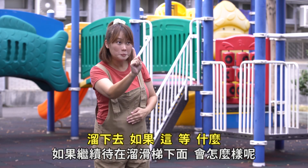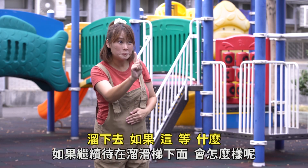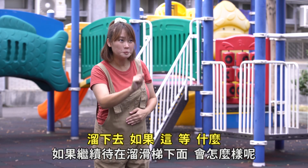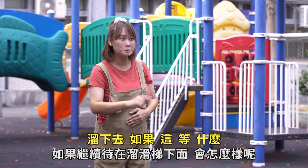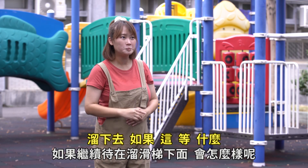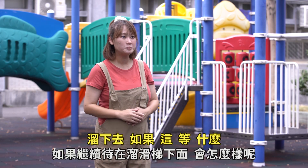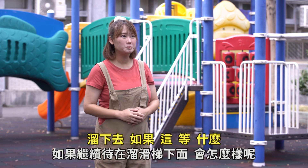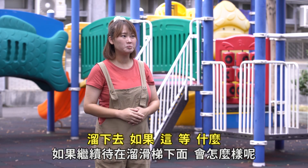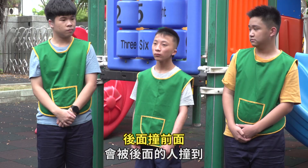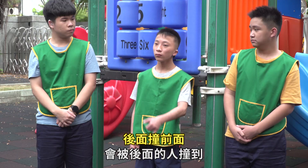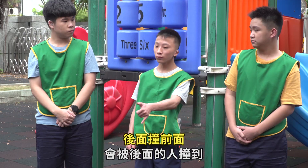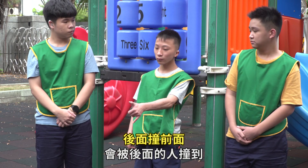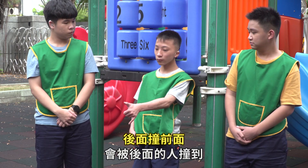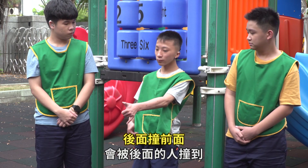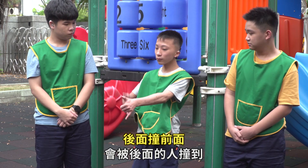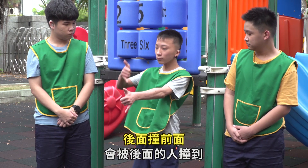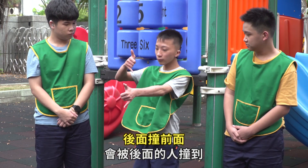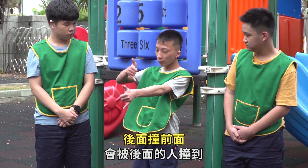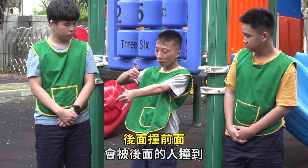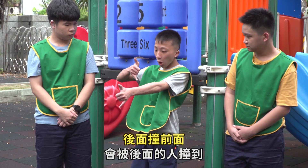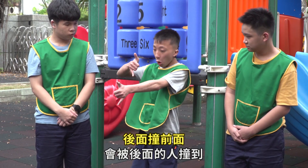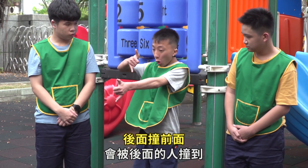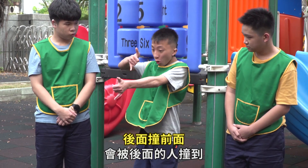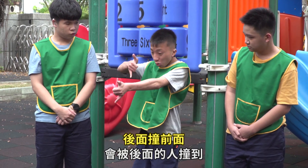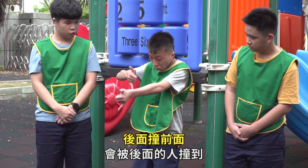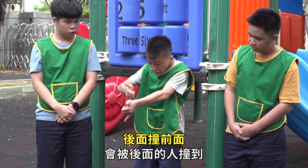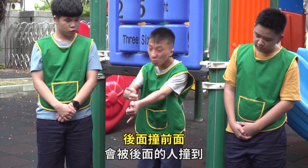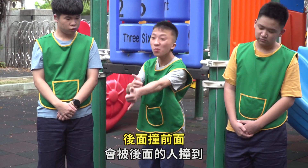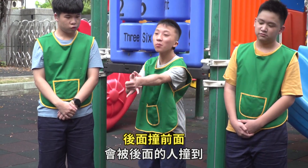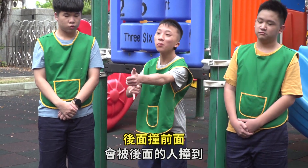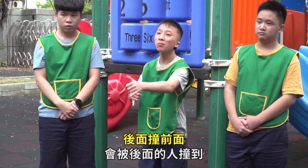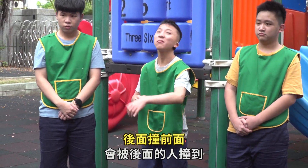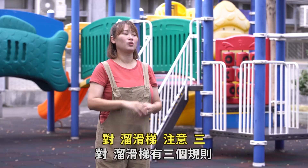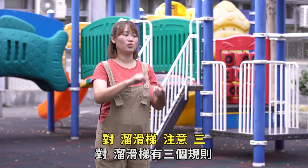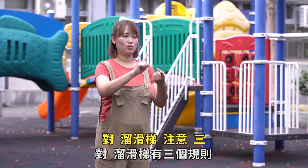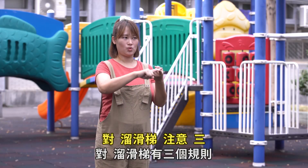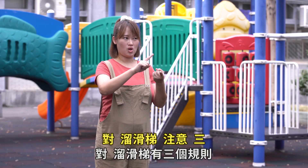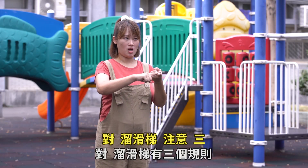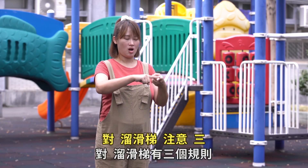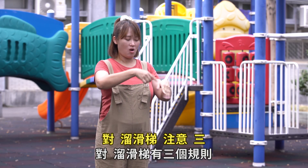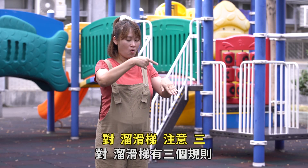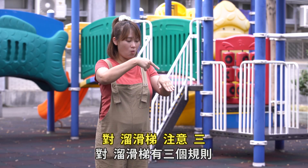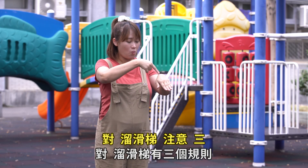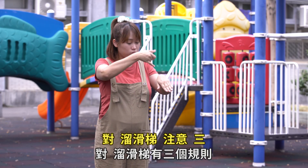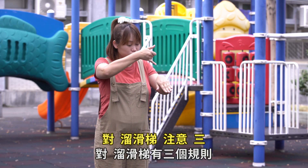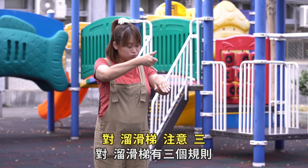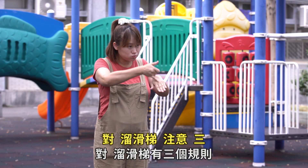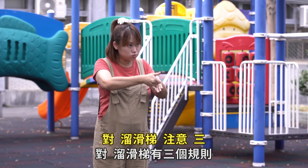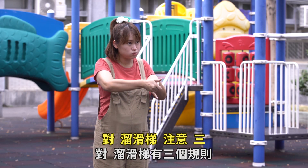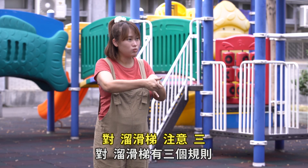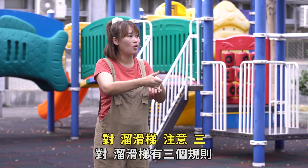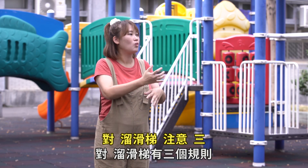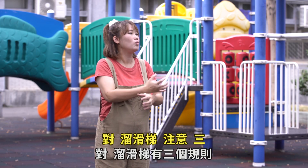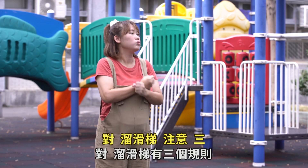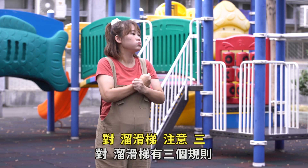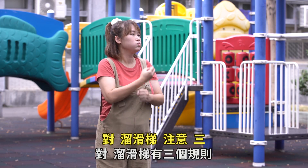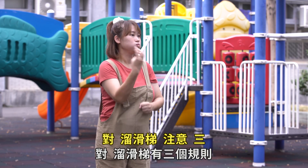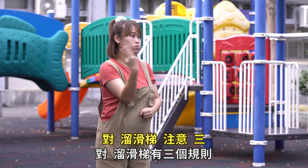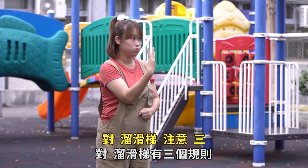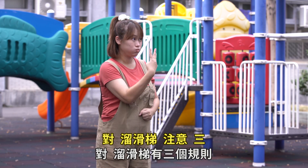么样呢？ 会被后面的人撞到。 对，溜滑梯有三个规